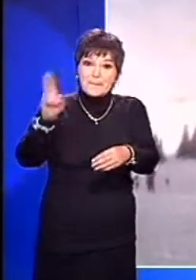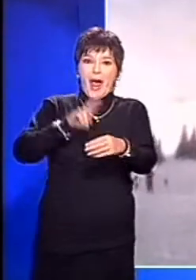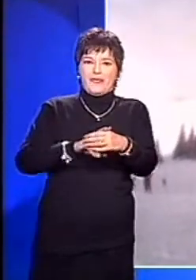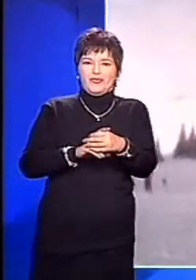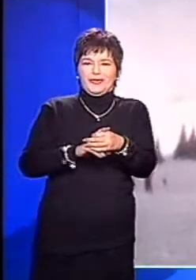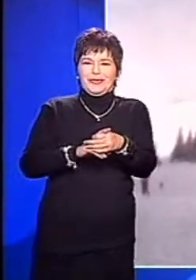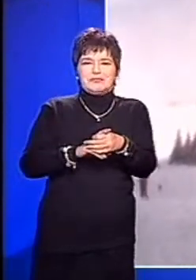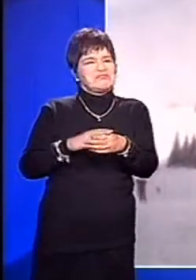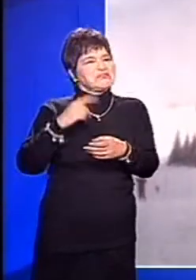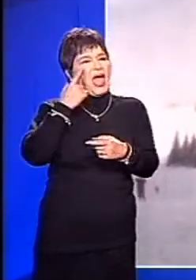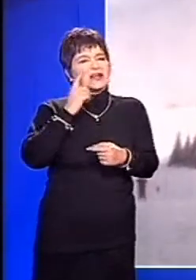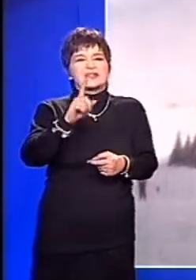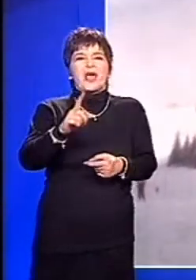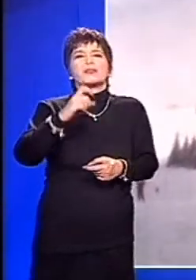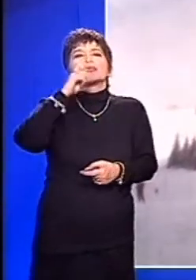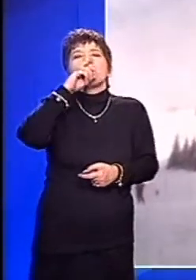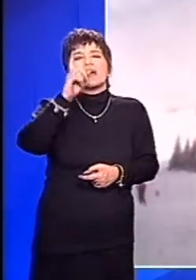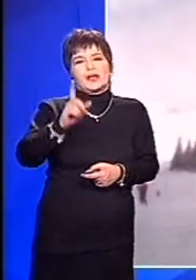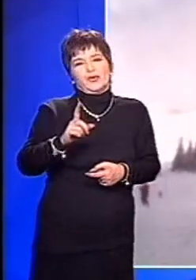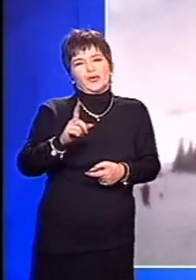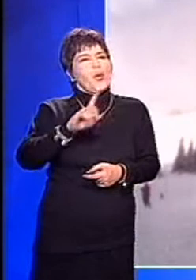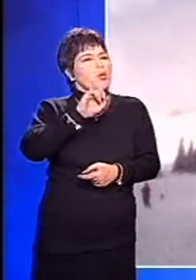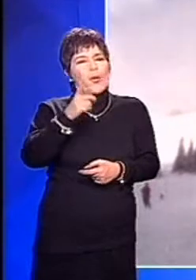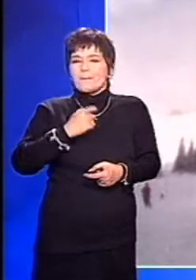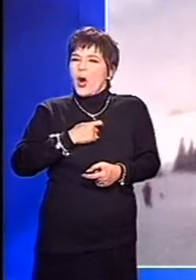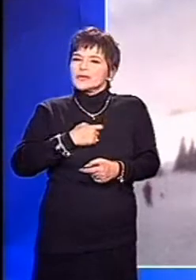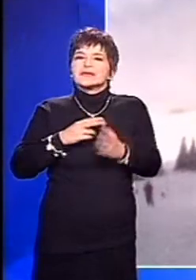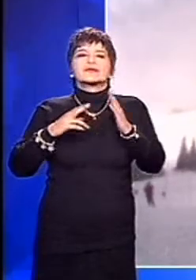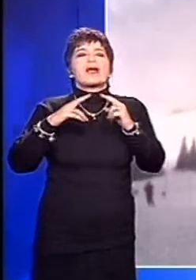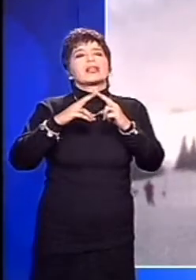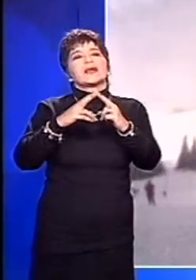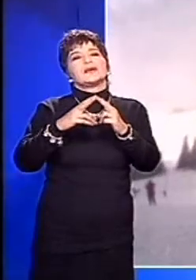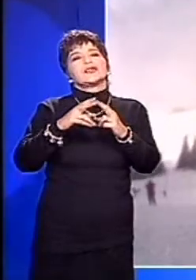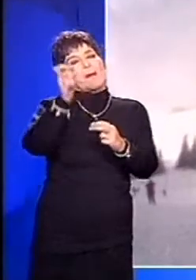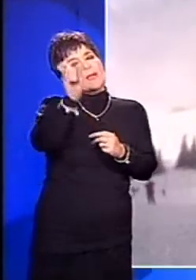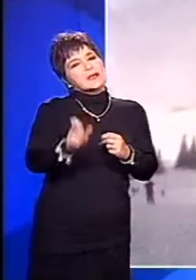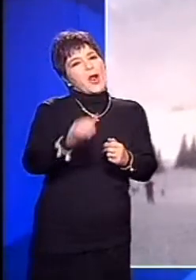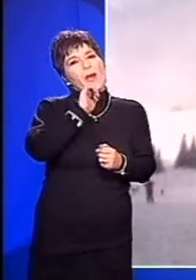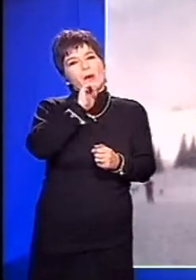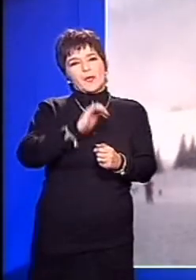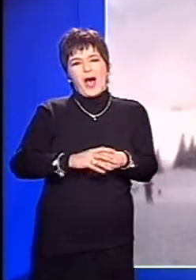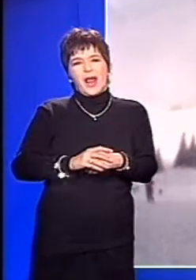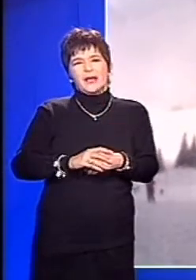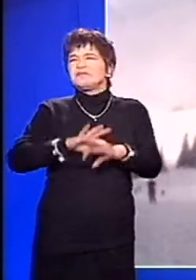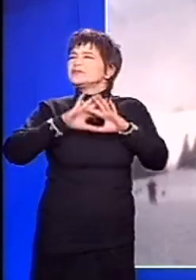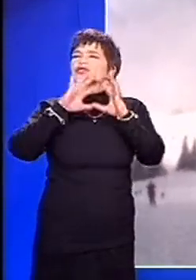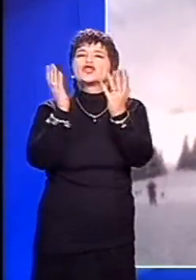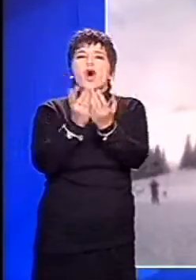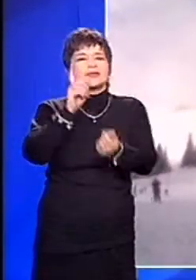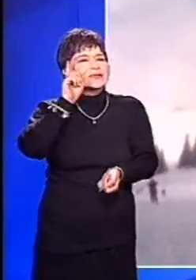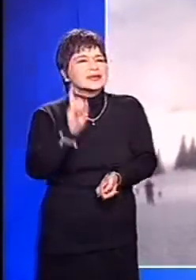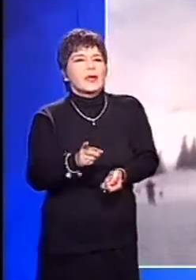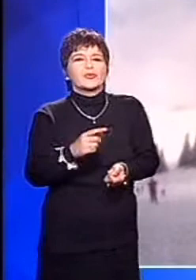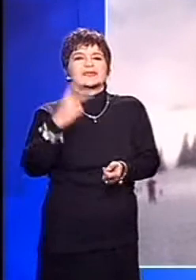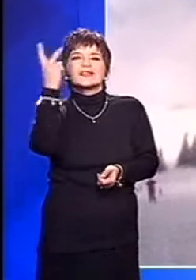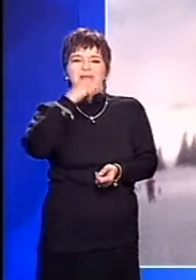cred că trebuie mai toată lumea să înțeleagă că ceea ce fac în cidra Special Olympics și cred că trebuie să ne dea de înțeles că